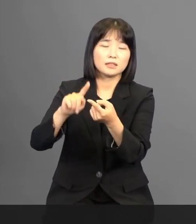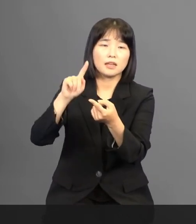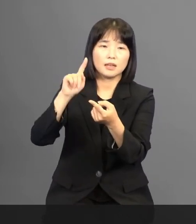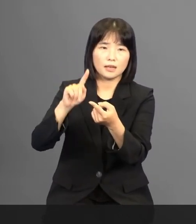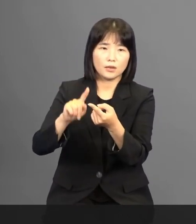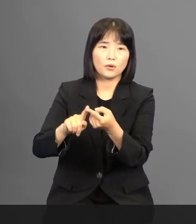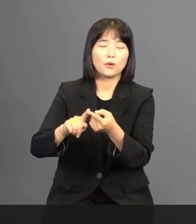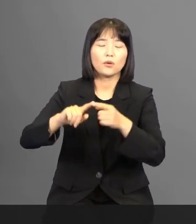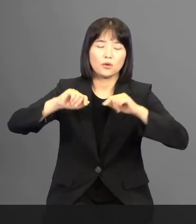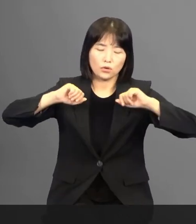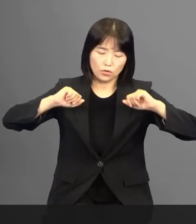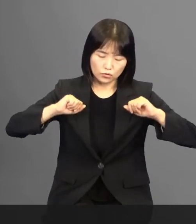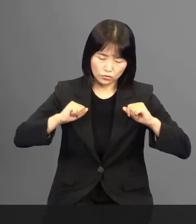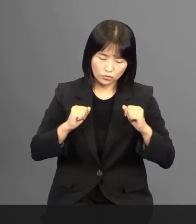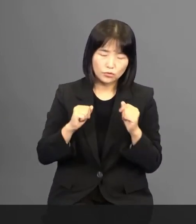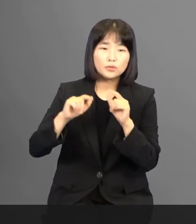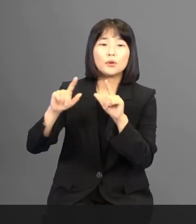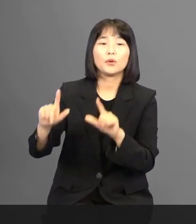이끄시는 대로